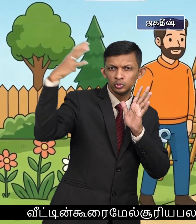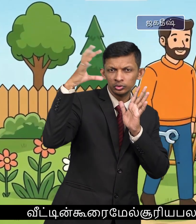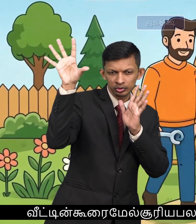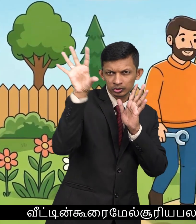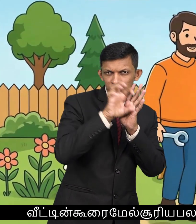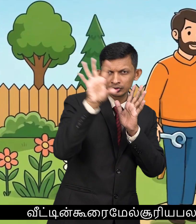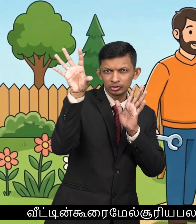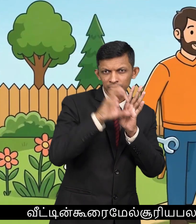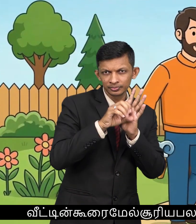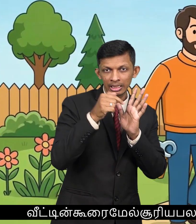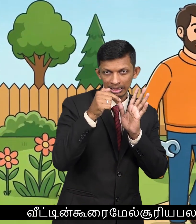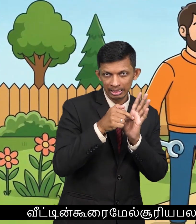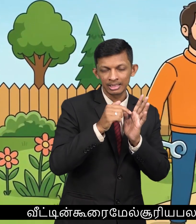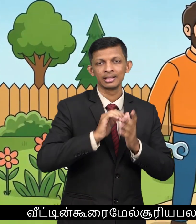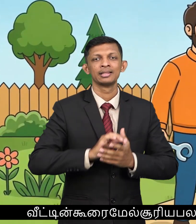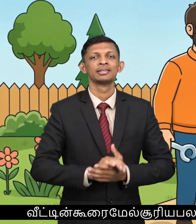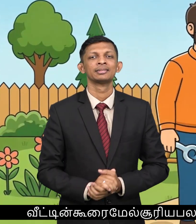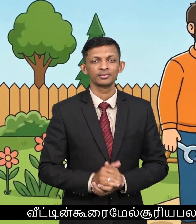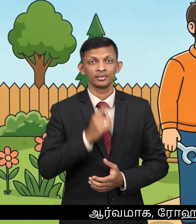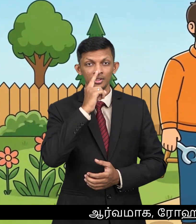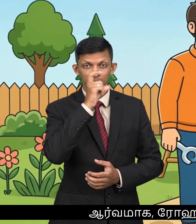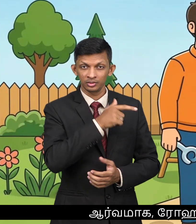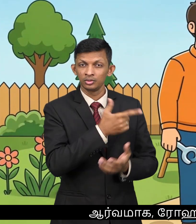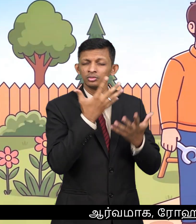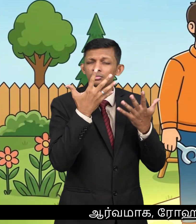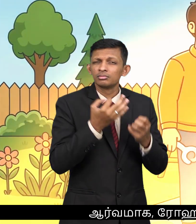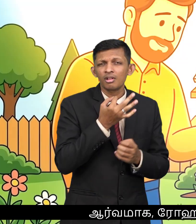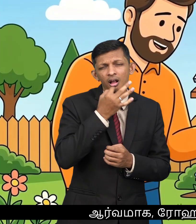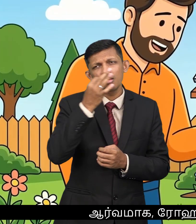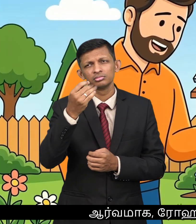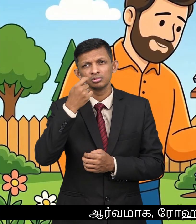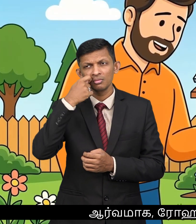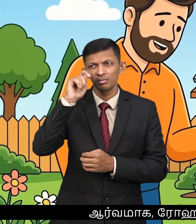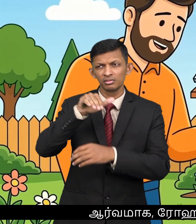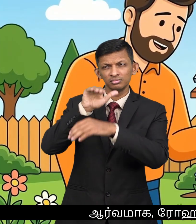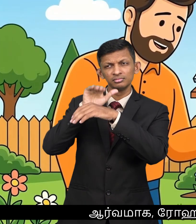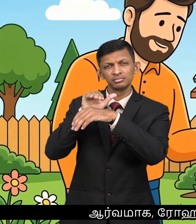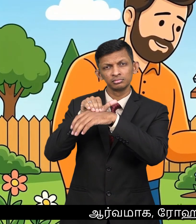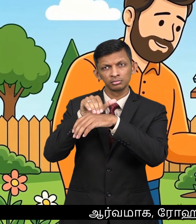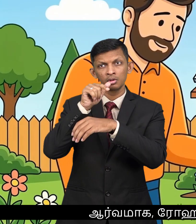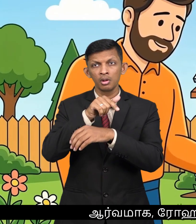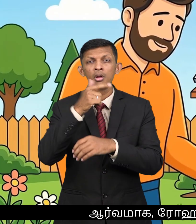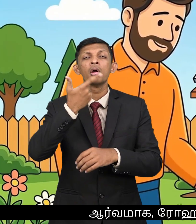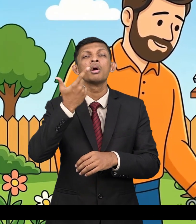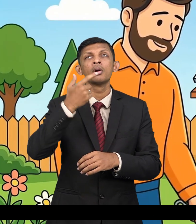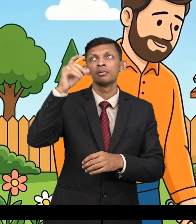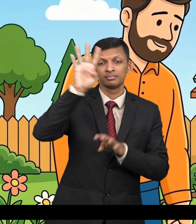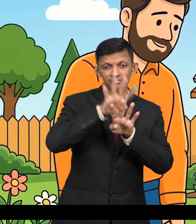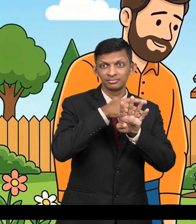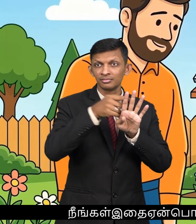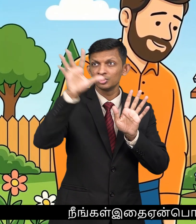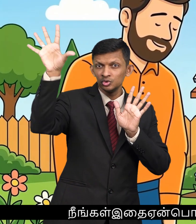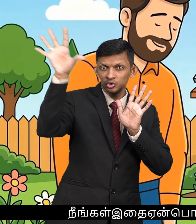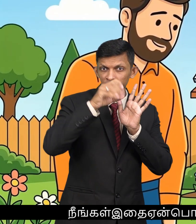வீட்டின் கூரை மேல் சூரிய பலகையை பொருத்திக் கொண்டிருந்தார். ஆர்வமாக ரோகிணி அவரிடம் வந்து சென்று,